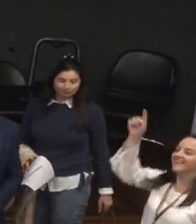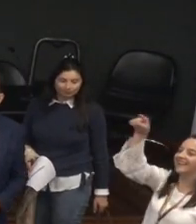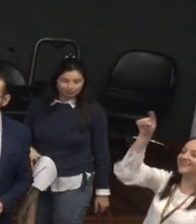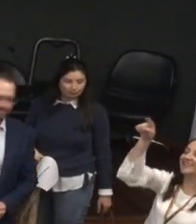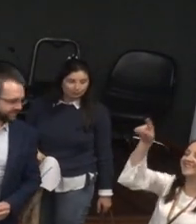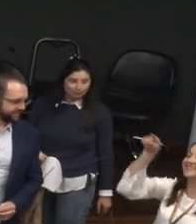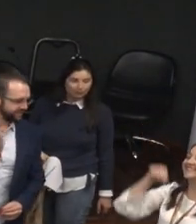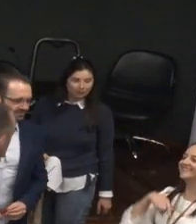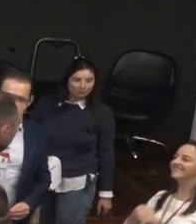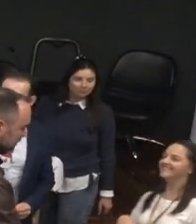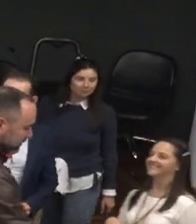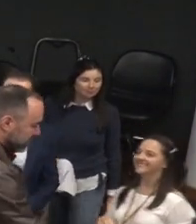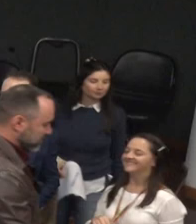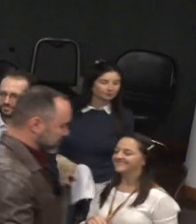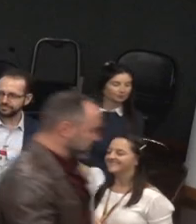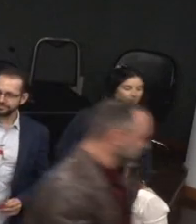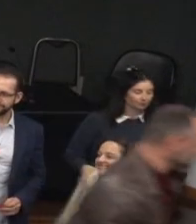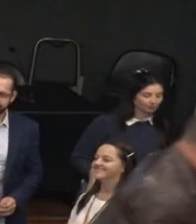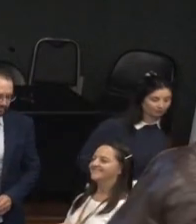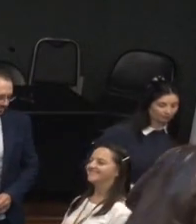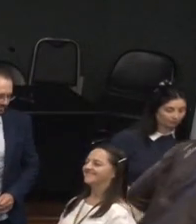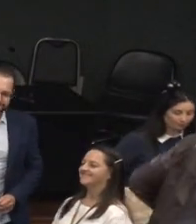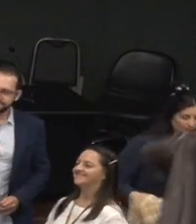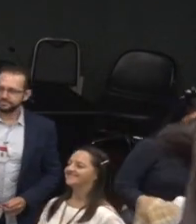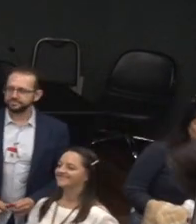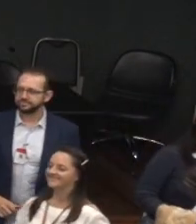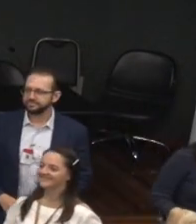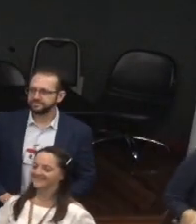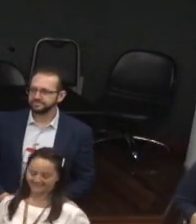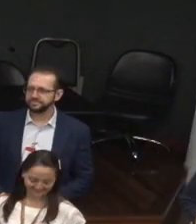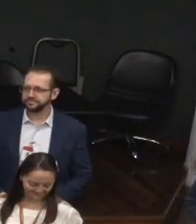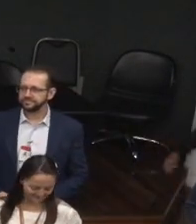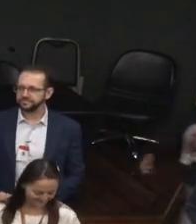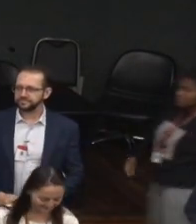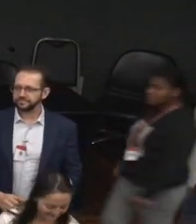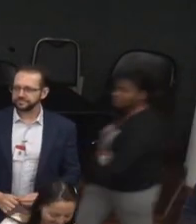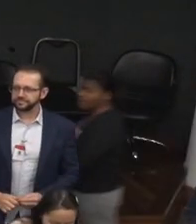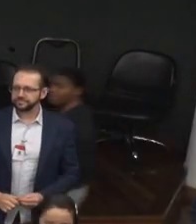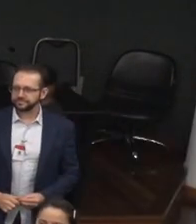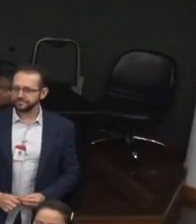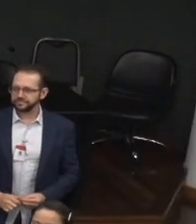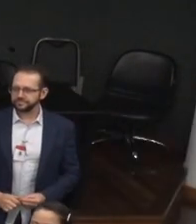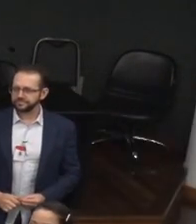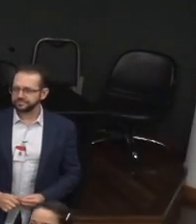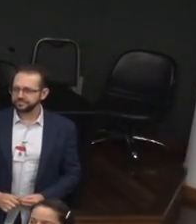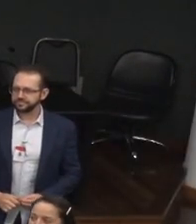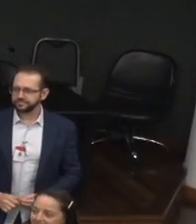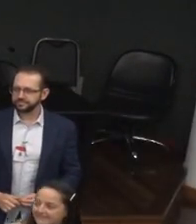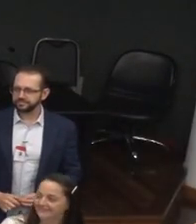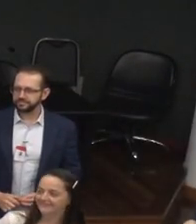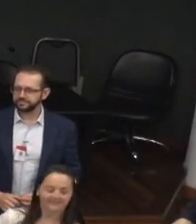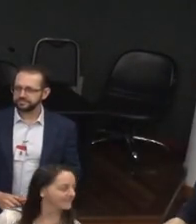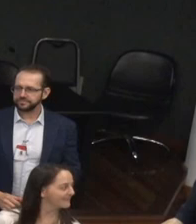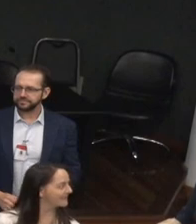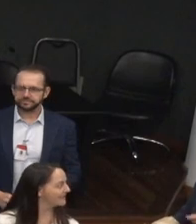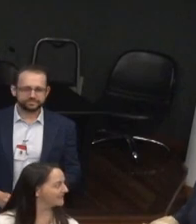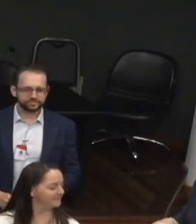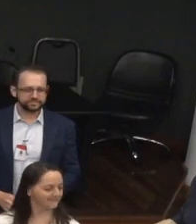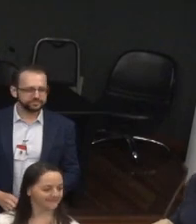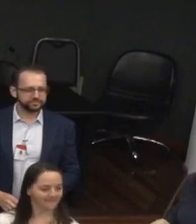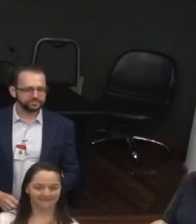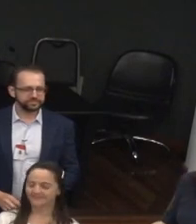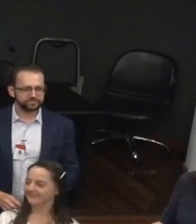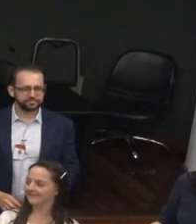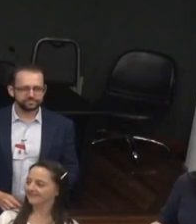grupos? Tá. Pode ser mais de 5. Só pode ser 20. Um grupo de 20 não dá.